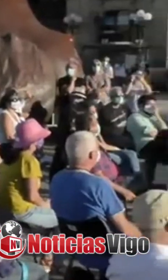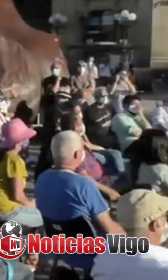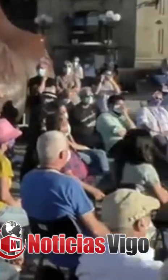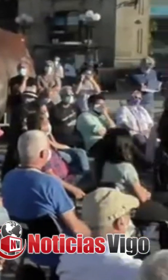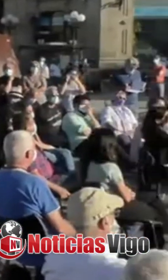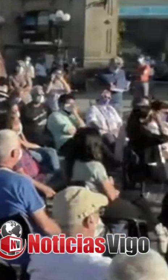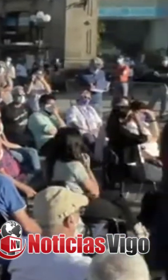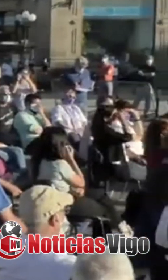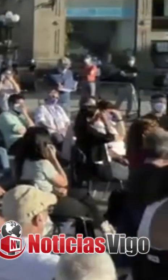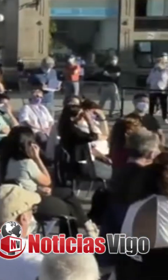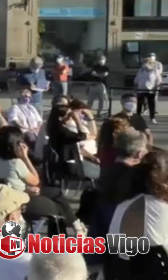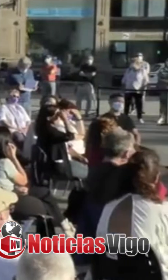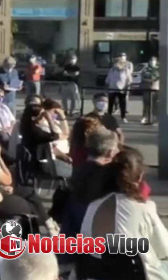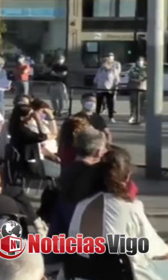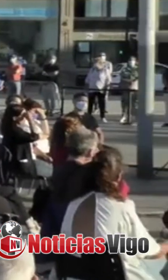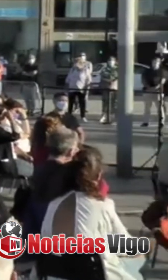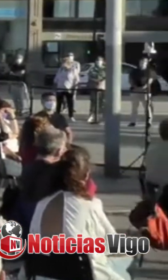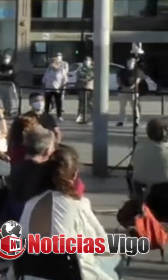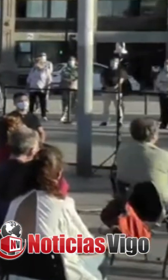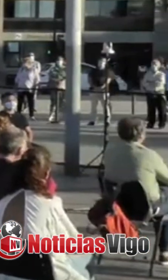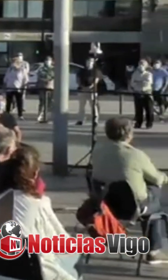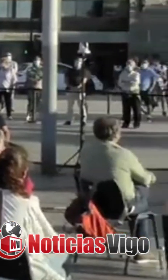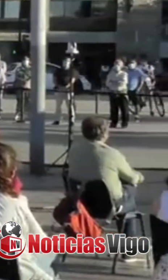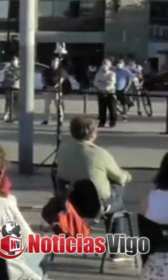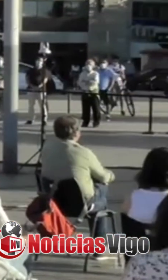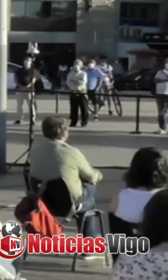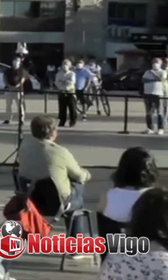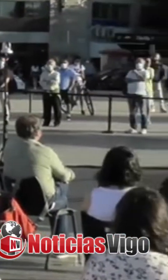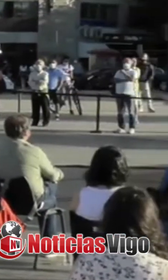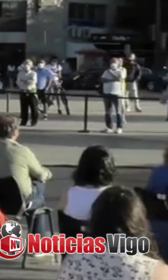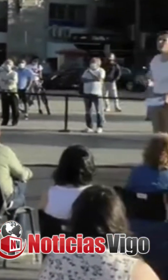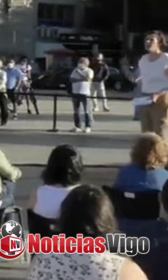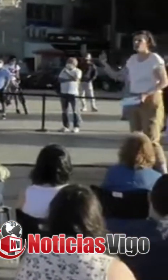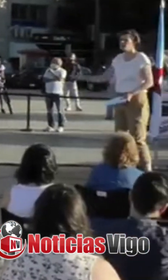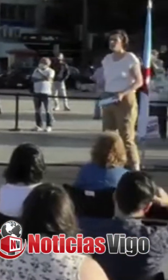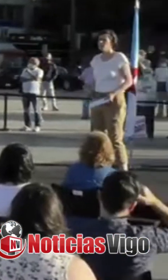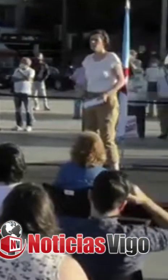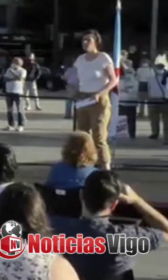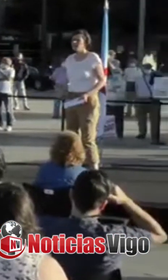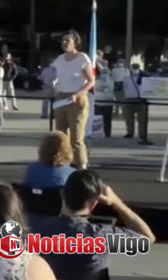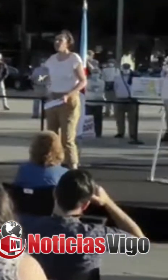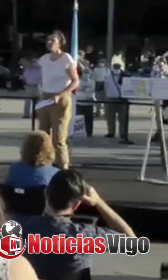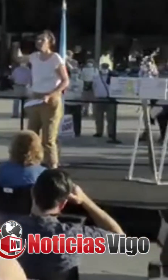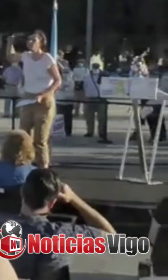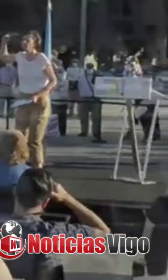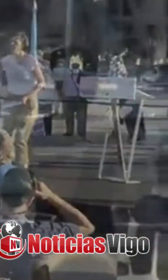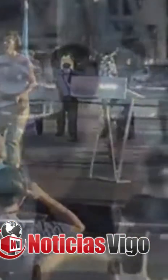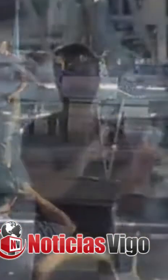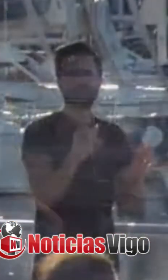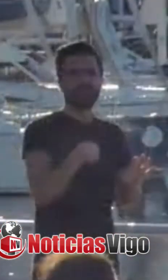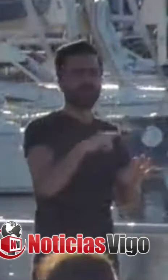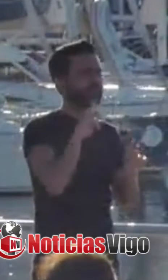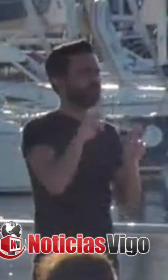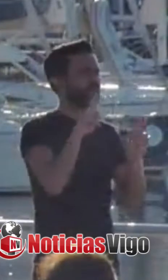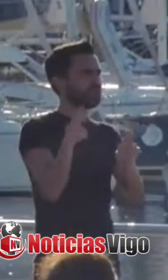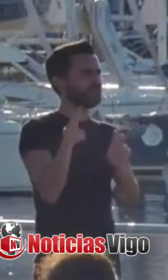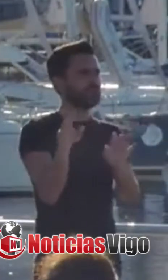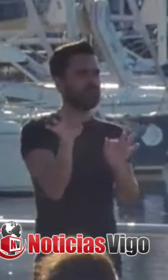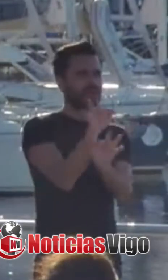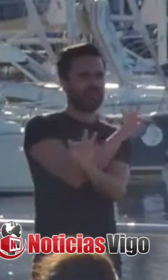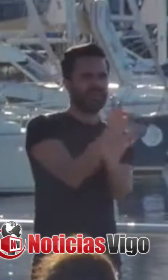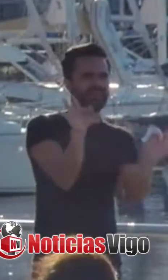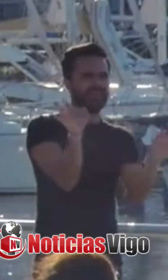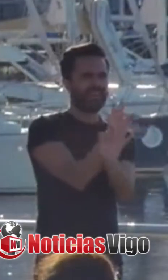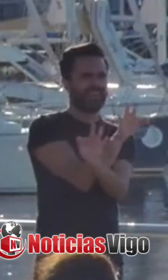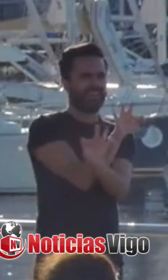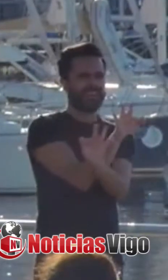pum bipartidista, onde non hai solucións reais para os problemas, onde vemos como alternan no poder